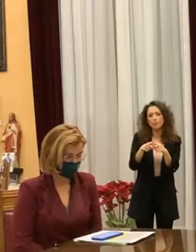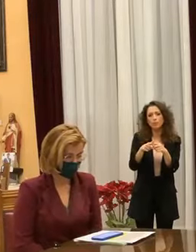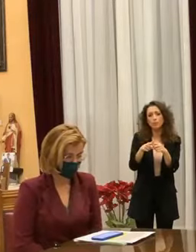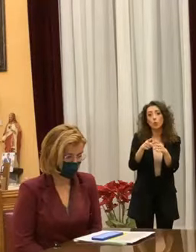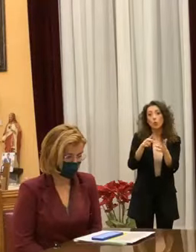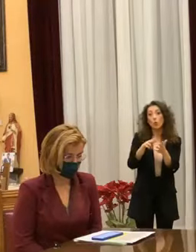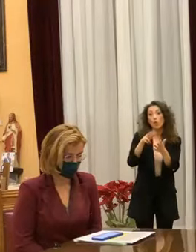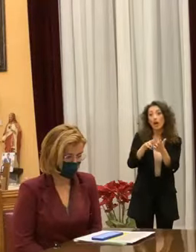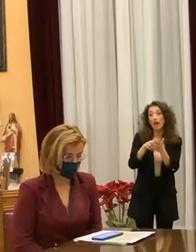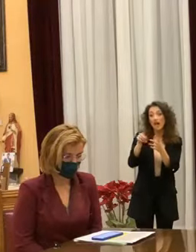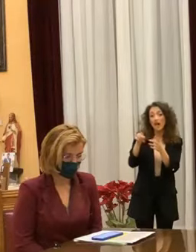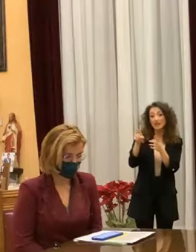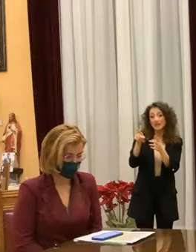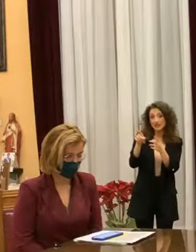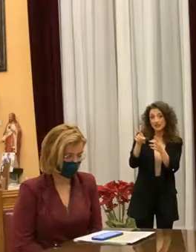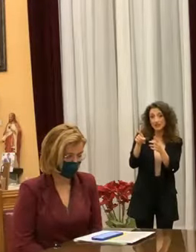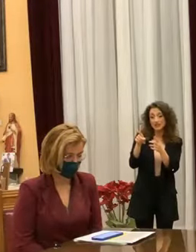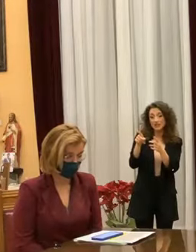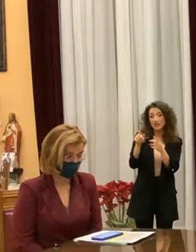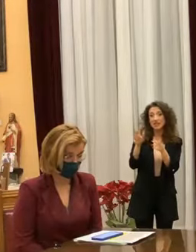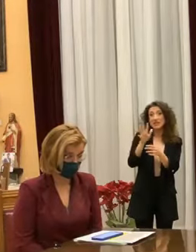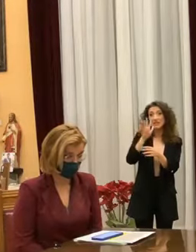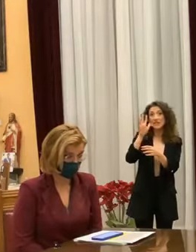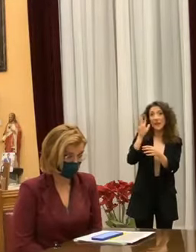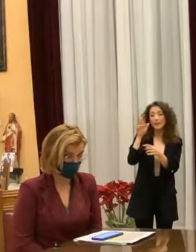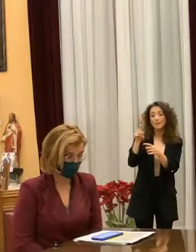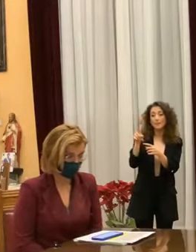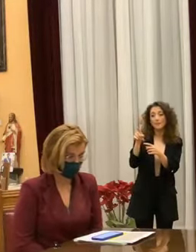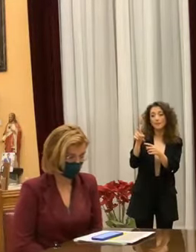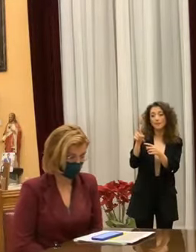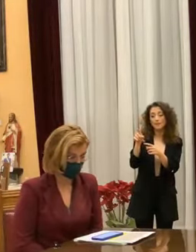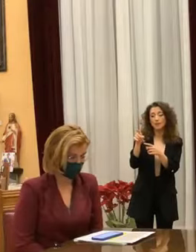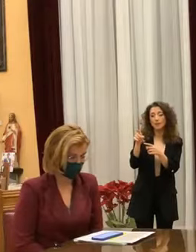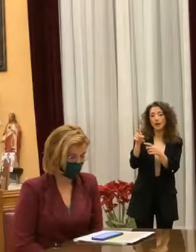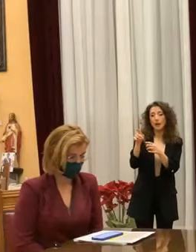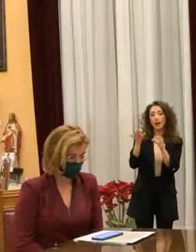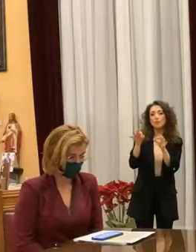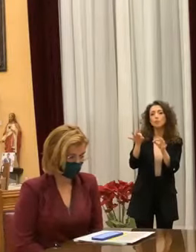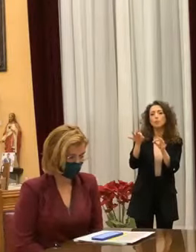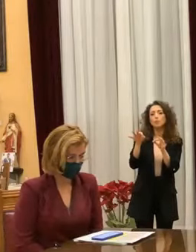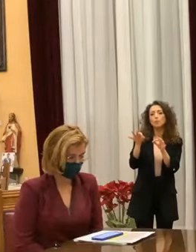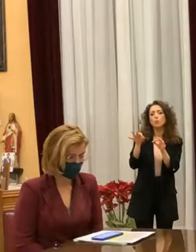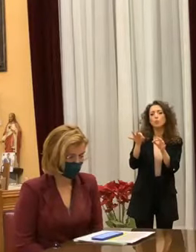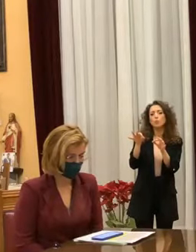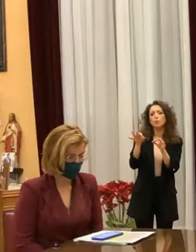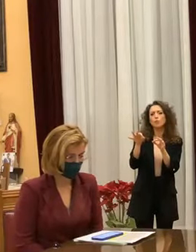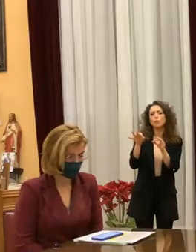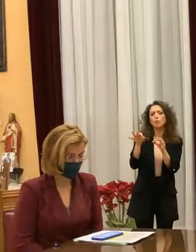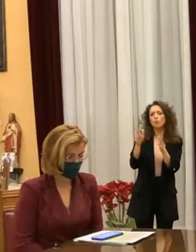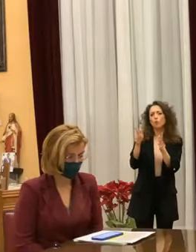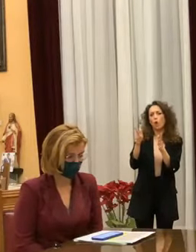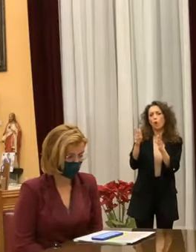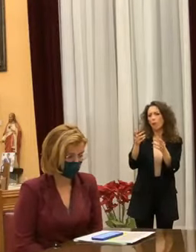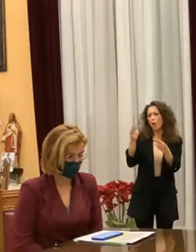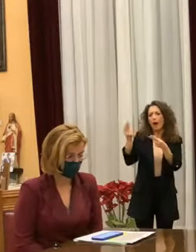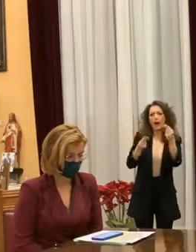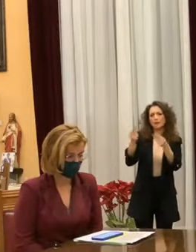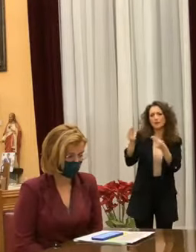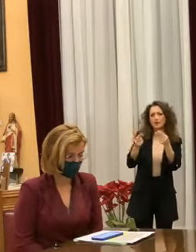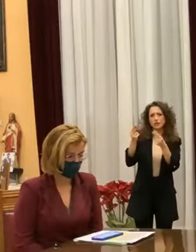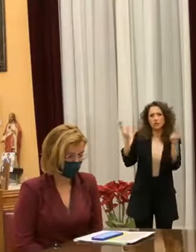dell'interessato, sembrano precludere l'esercizio di uno spazio di discrezionalità amministrativa in ordine